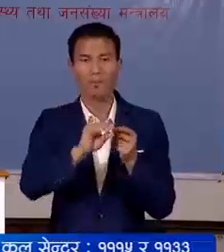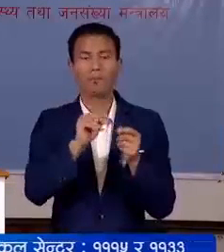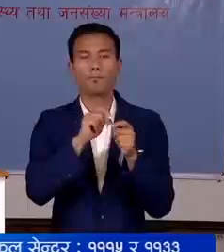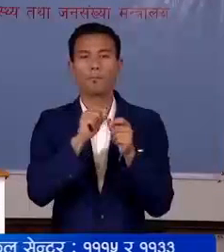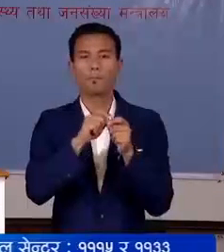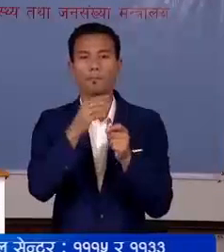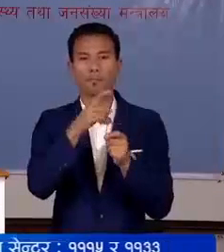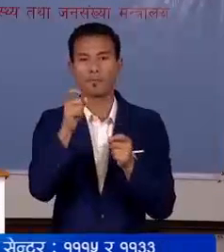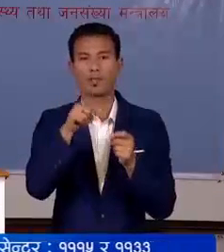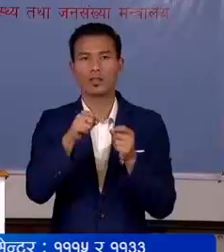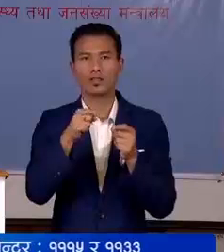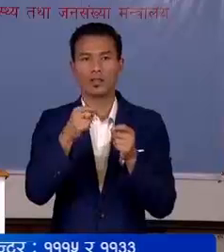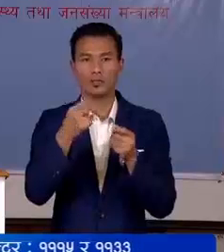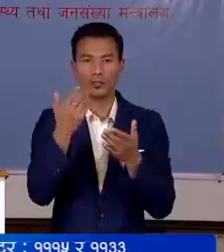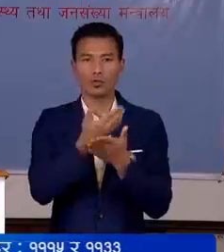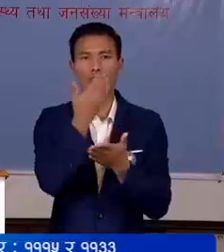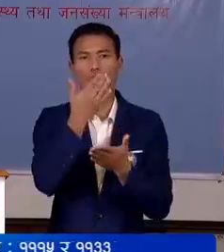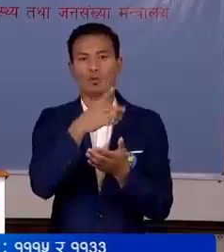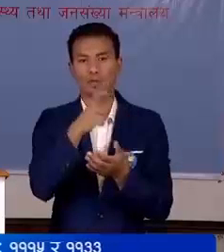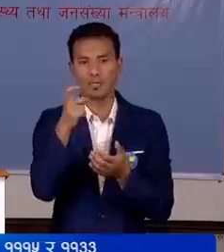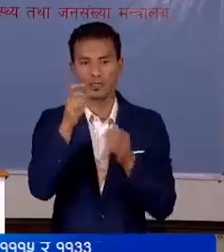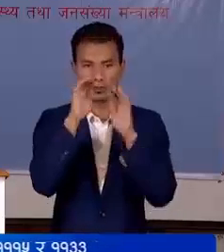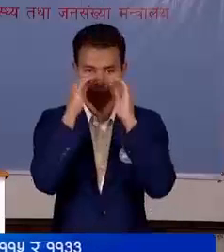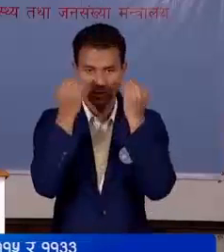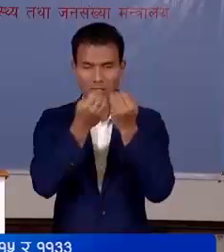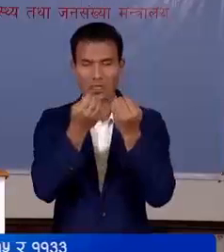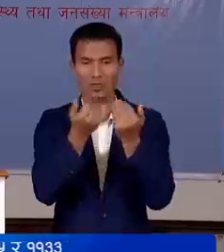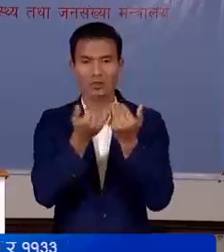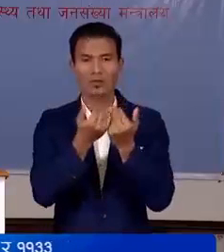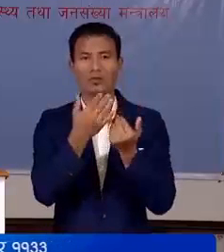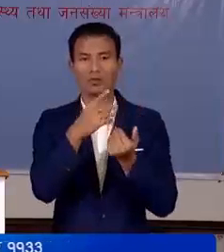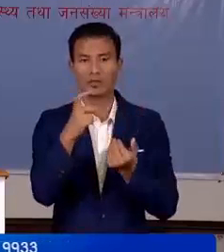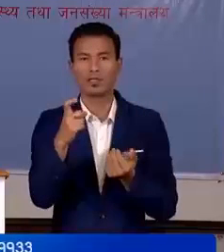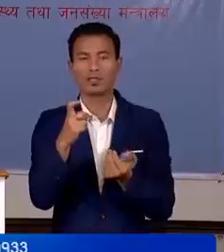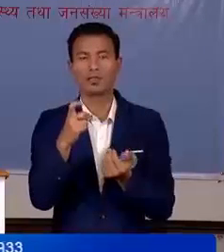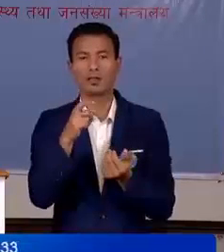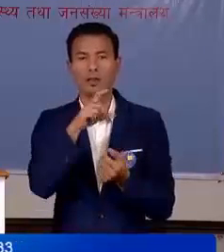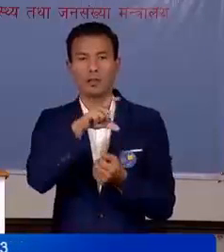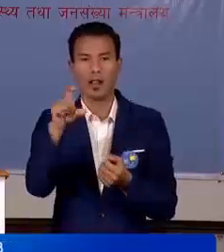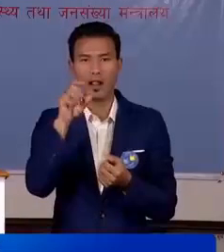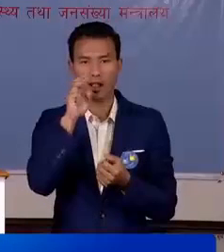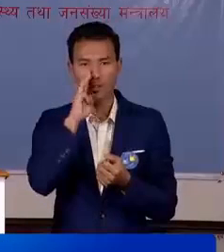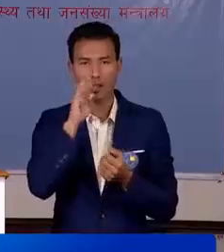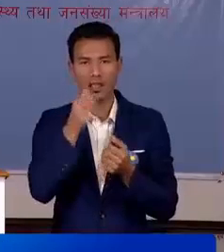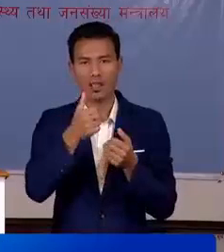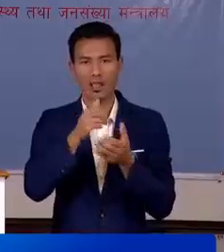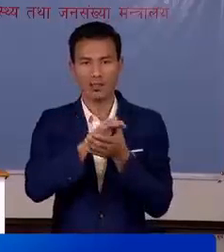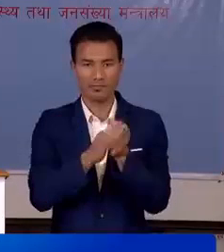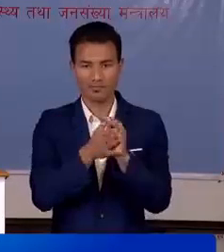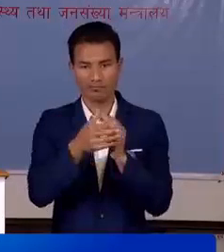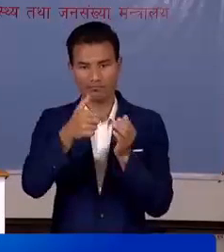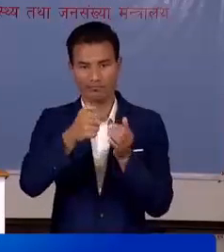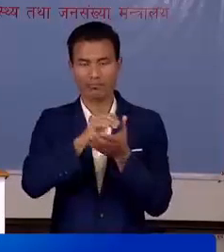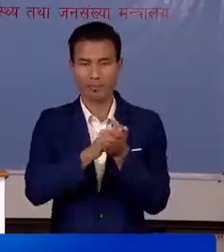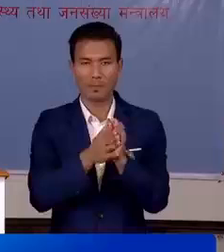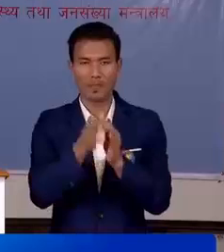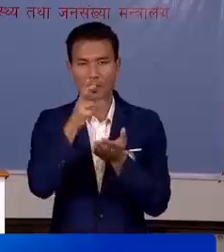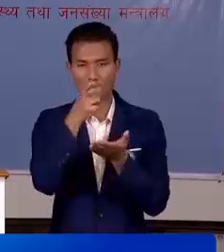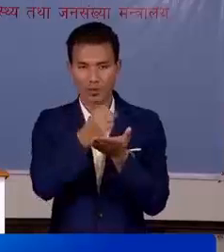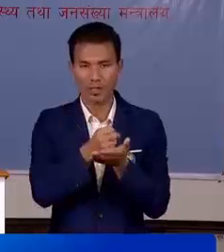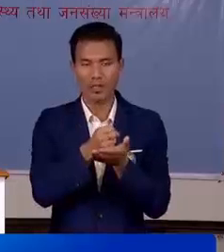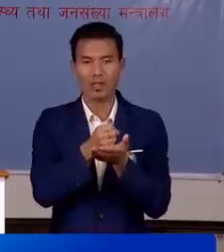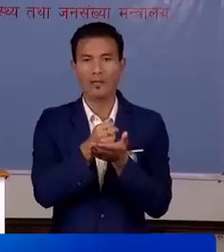मिद्ता यासले पजावनों कोनी मिद्ता शुरचित्ता प्रदान कोनी मिद्ता नेपाल में हैंड सानिटाइजर को तीन तरतार इसको